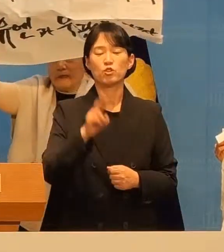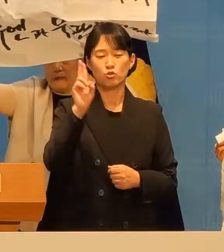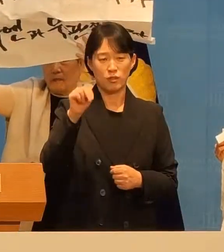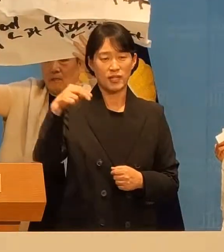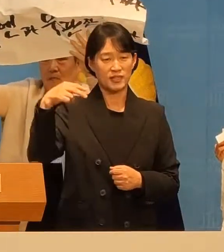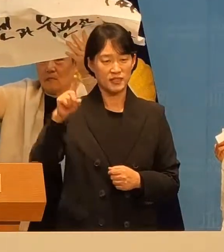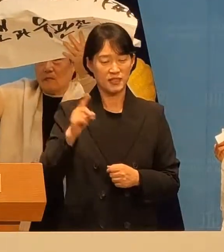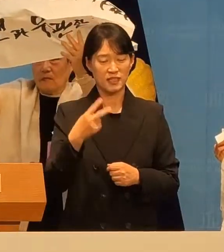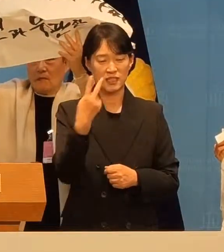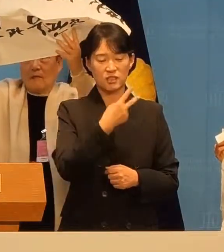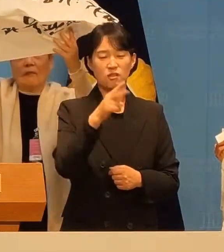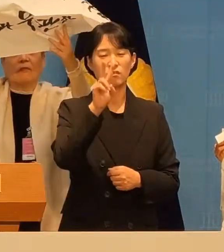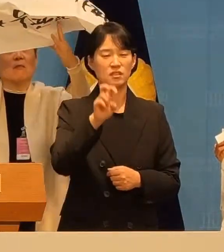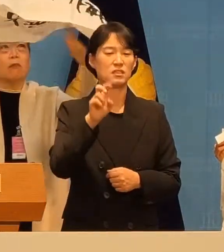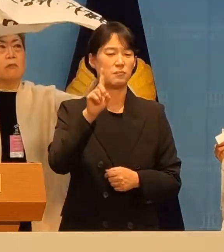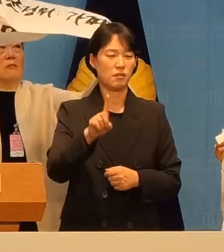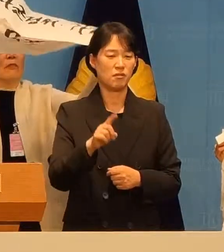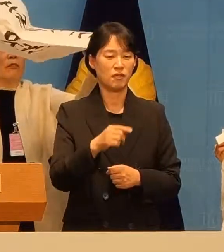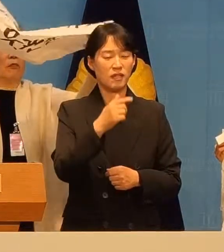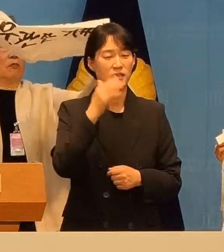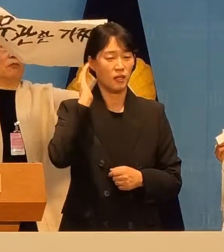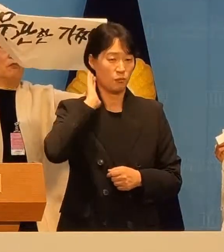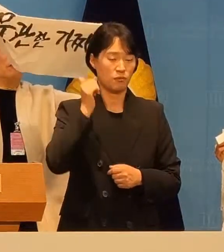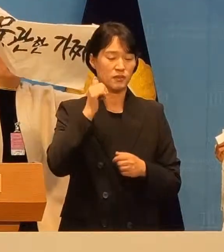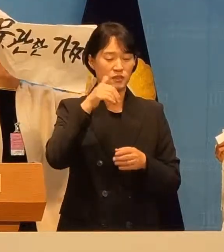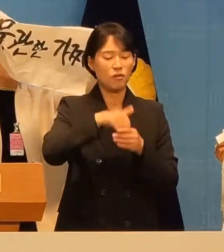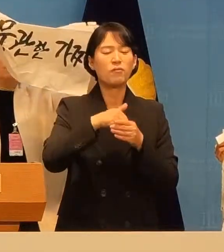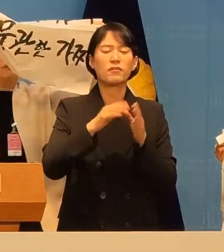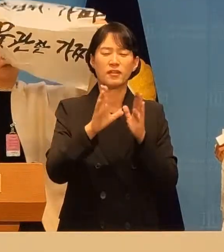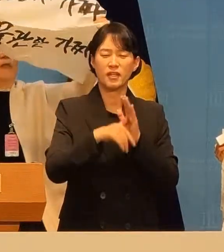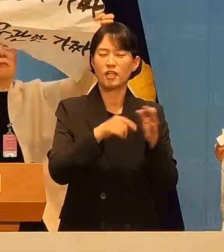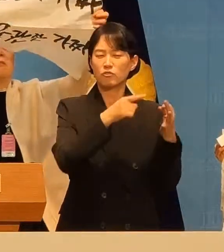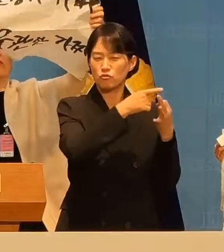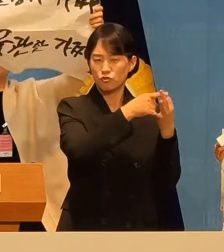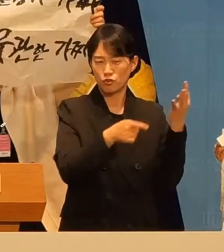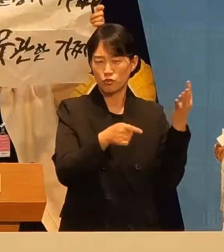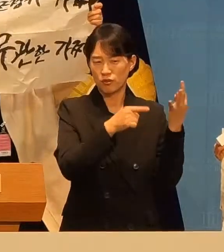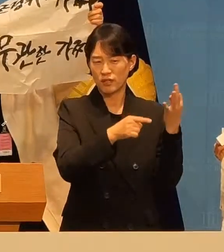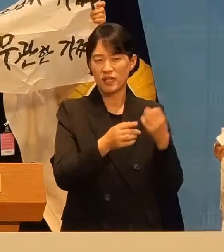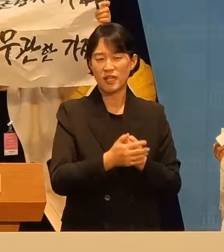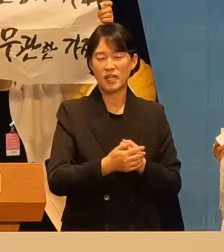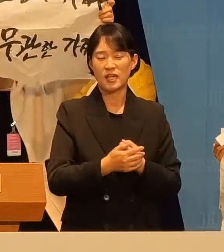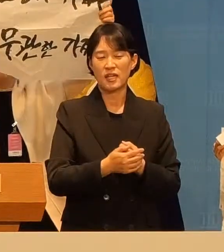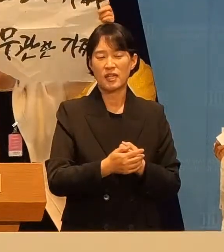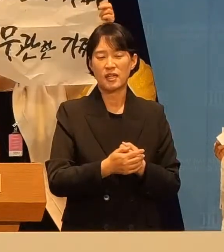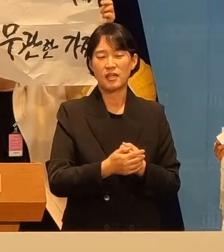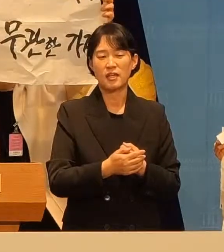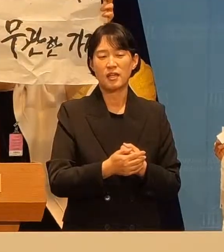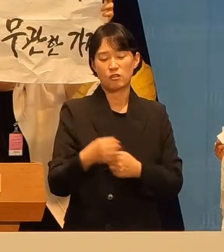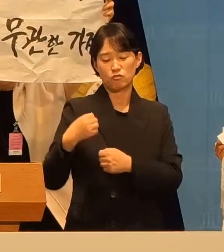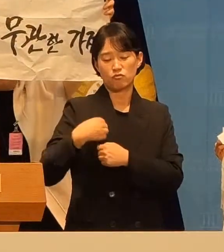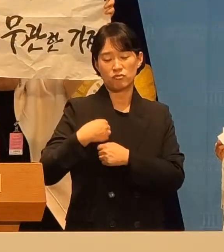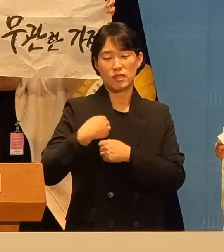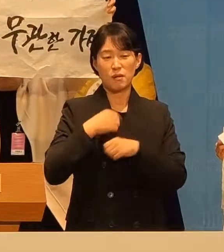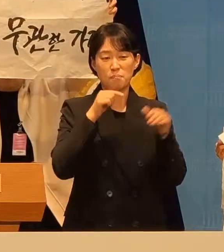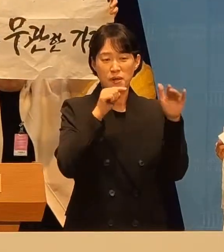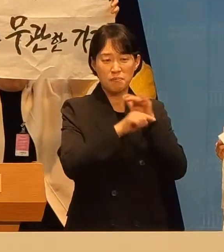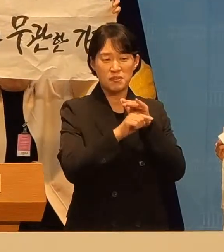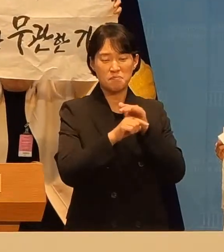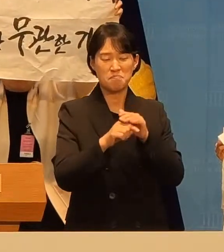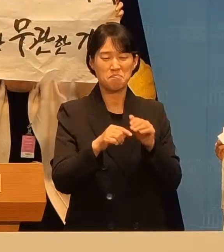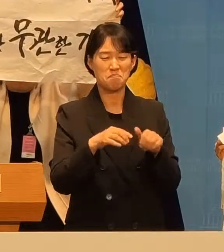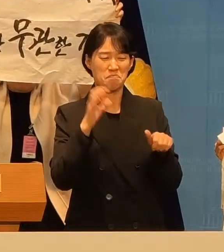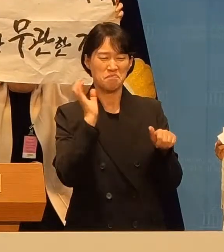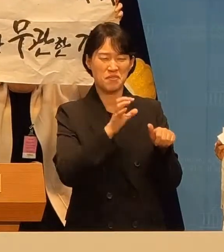유엔사는 2021년 대선 당시 윤석열 후보의 백골 오피를 방문을 비난하며